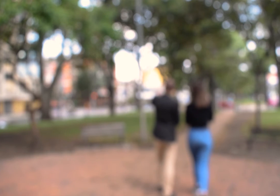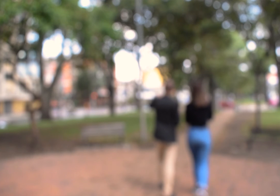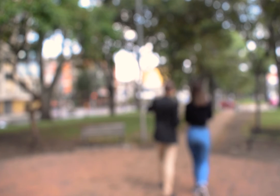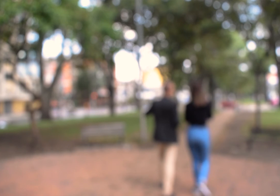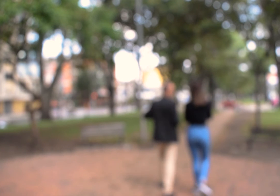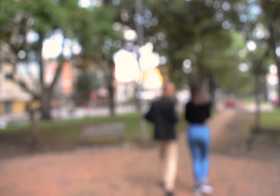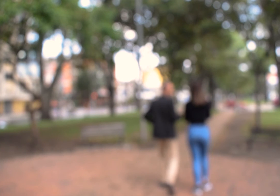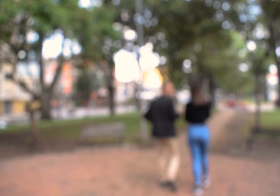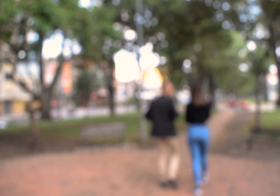¡Muchas gracias!